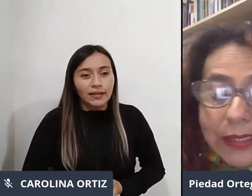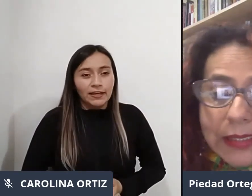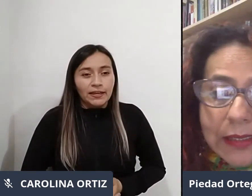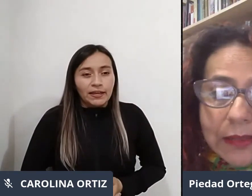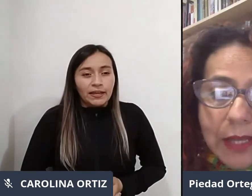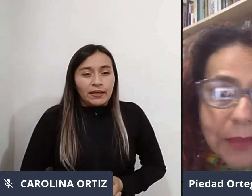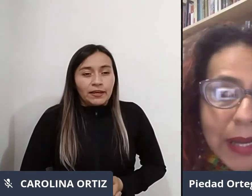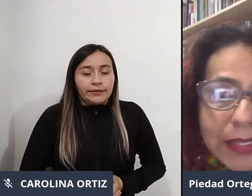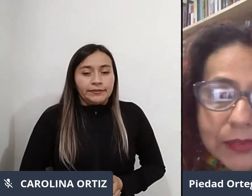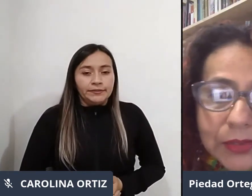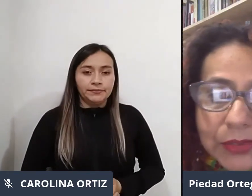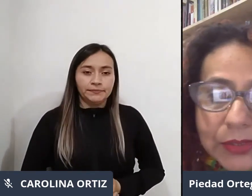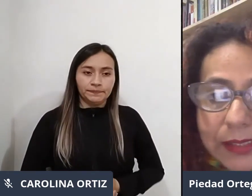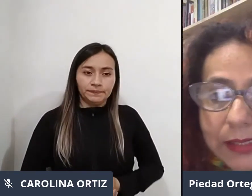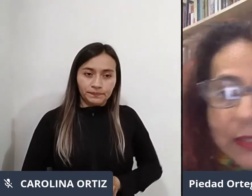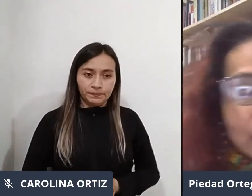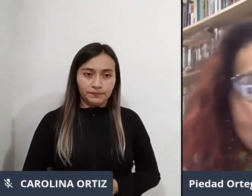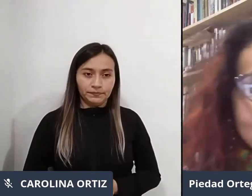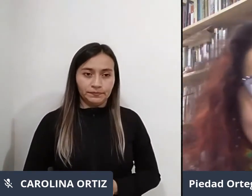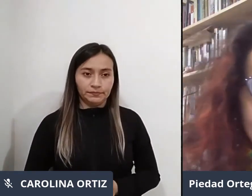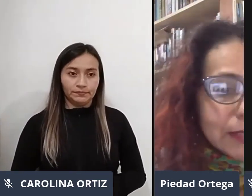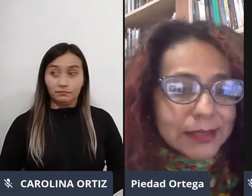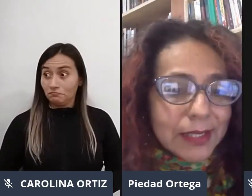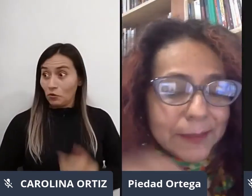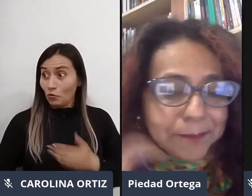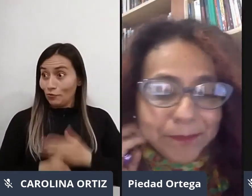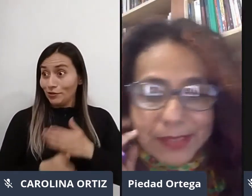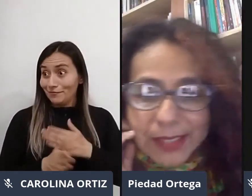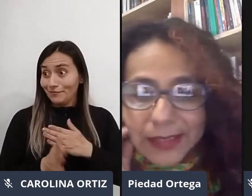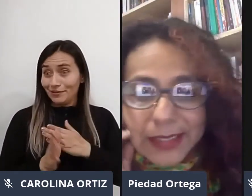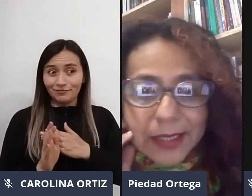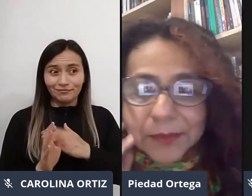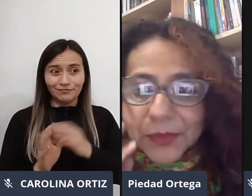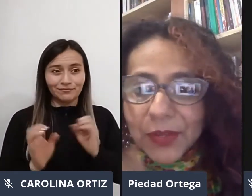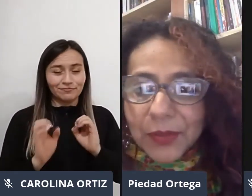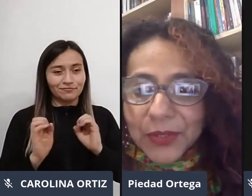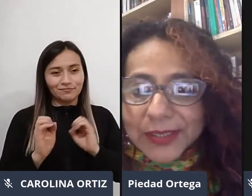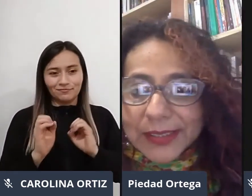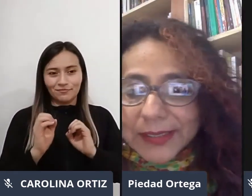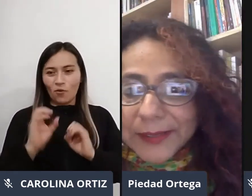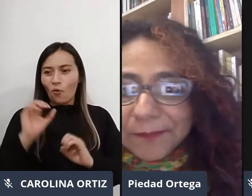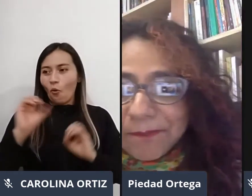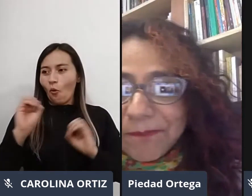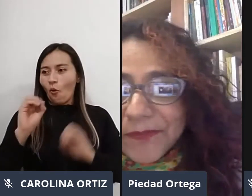Bueno, aquí hay varias, yo no sé si sigo, si Andrea, por favor,